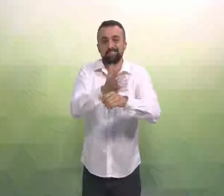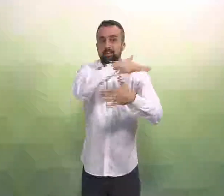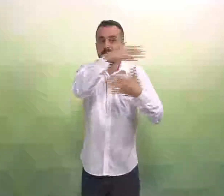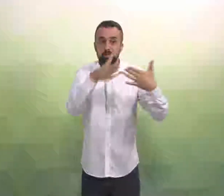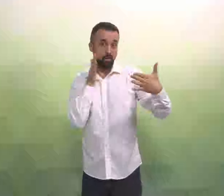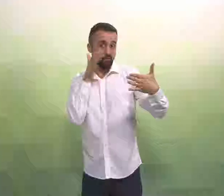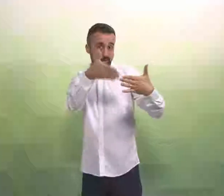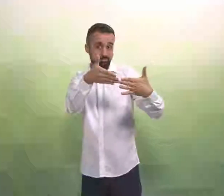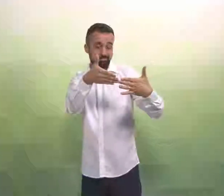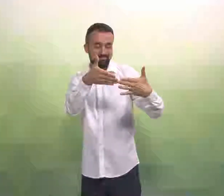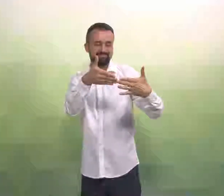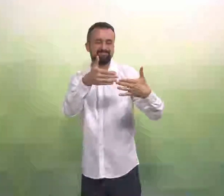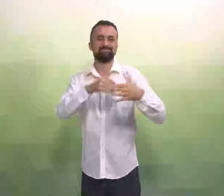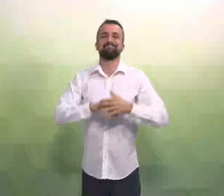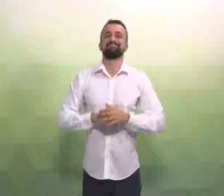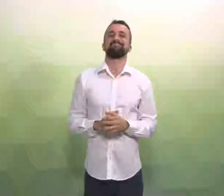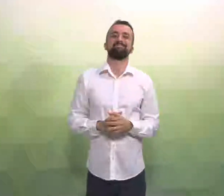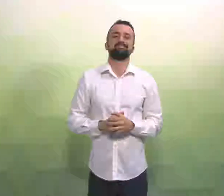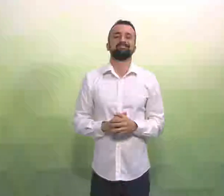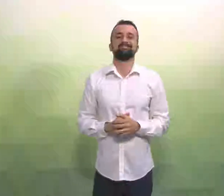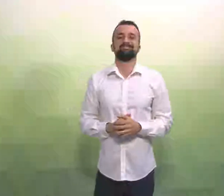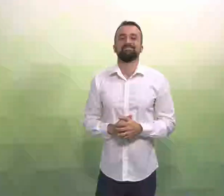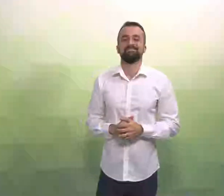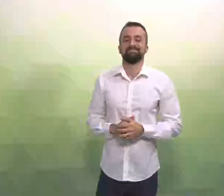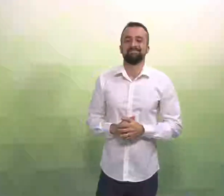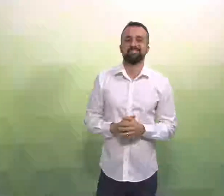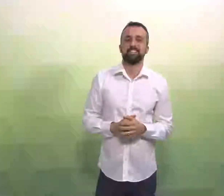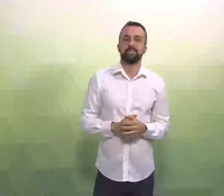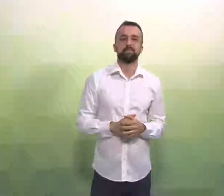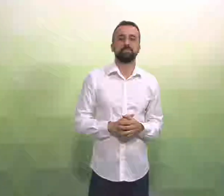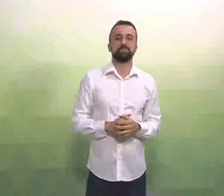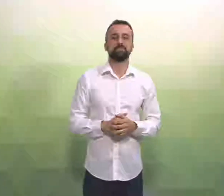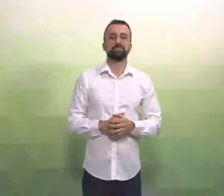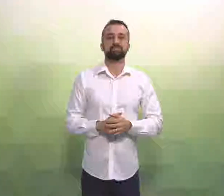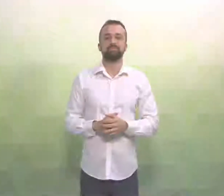um prazer apoiar vocês nesta disciplina. Foco na Libras.